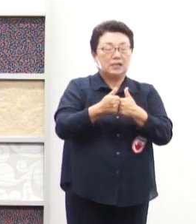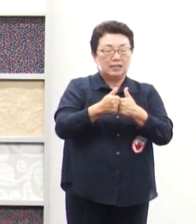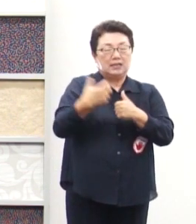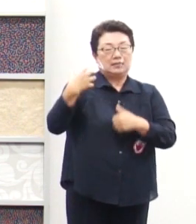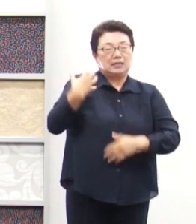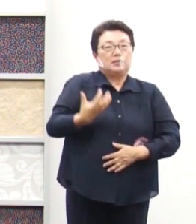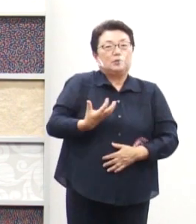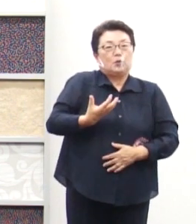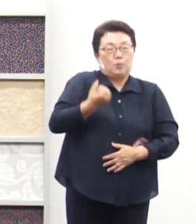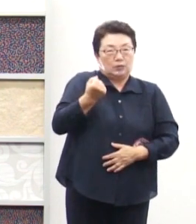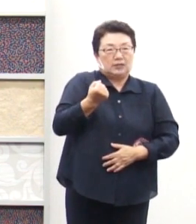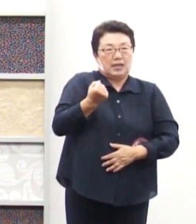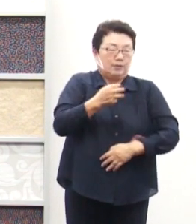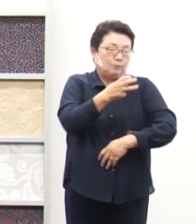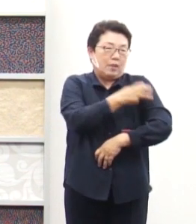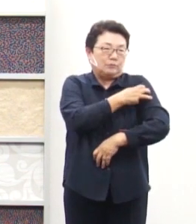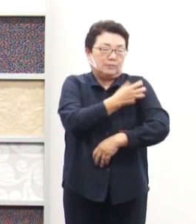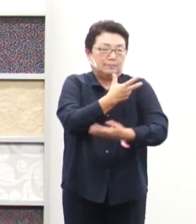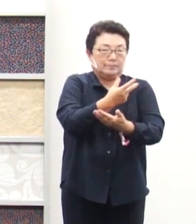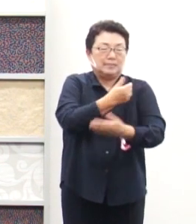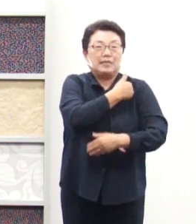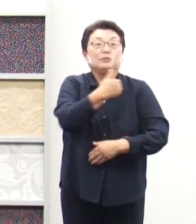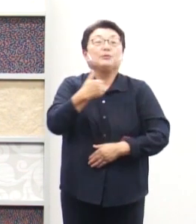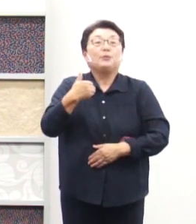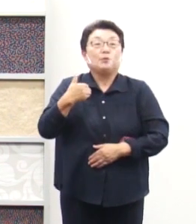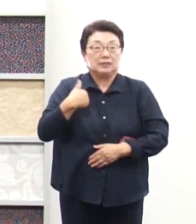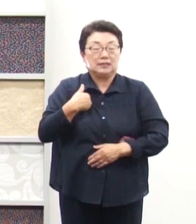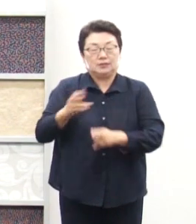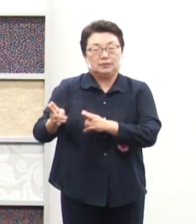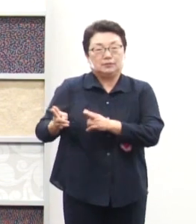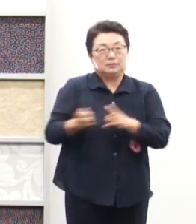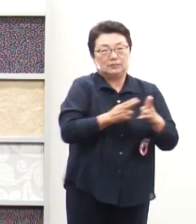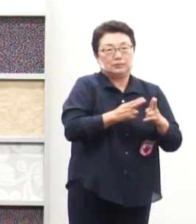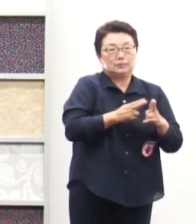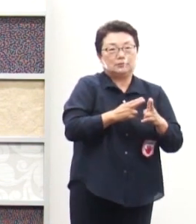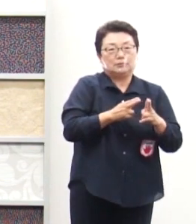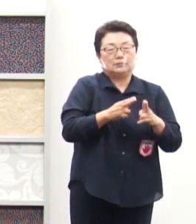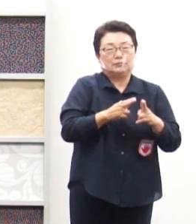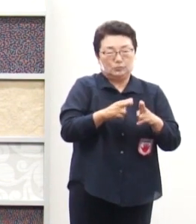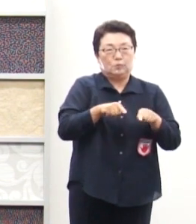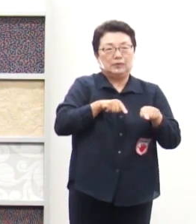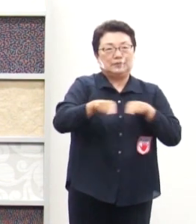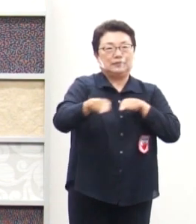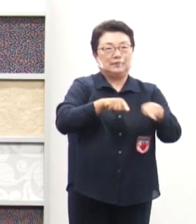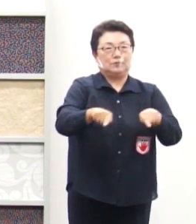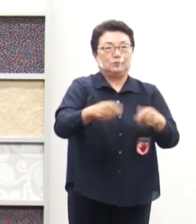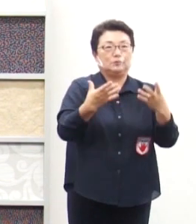って体制を構築できるよう、体制の構築を至急検討するように指示をしたところであります。